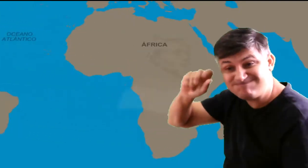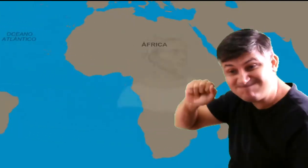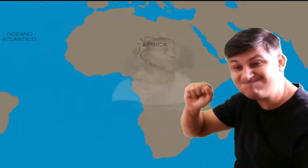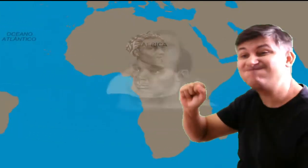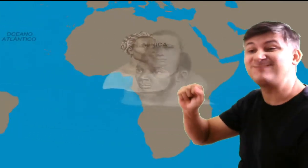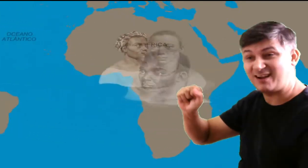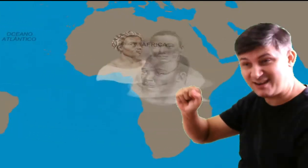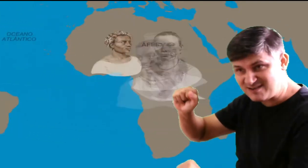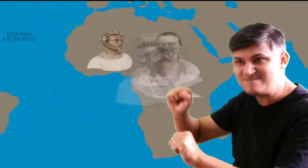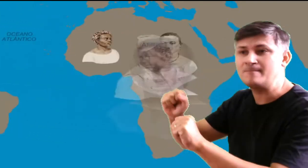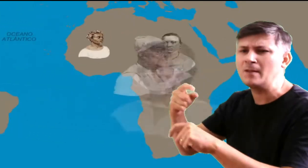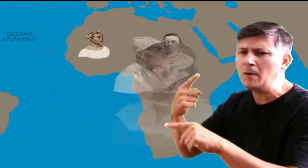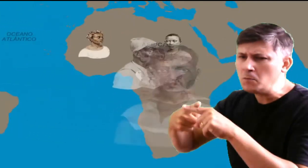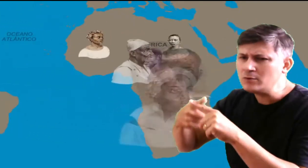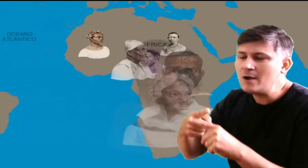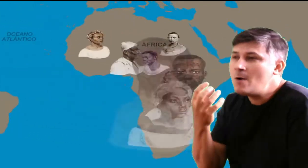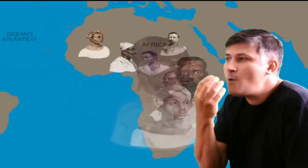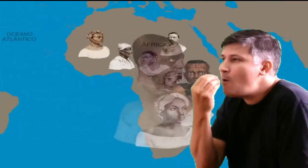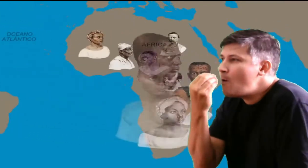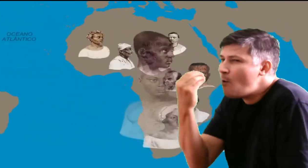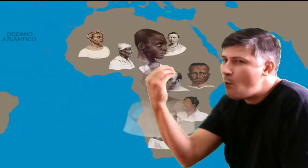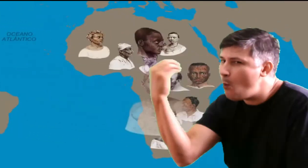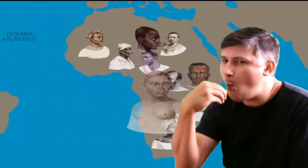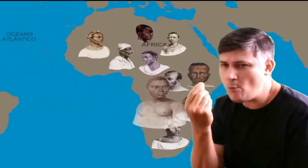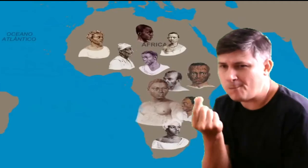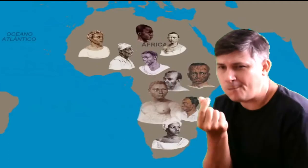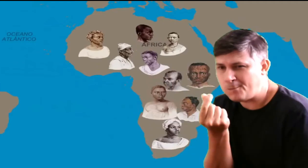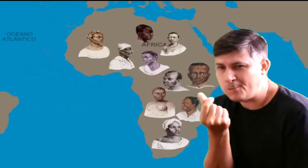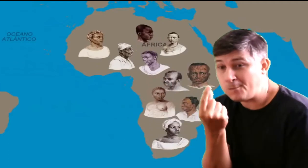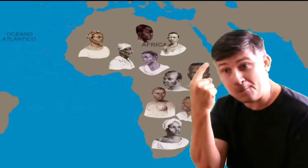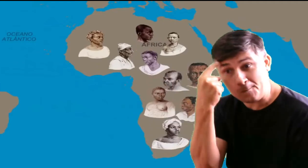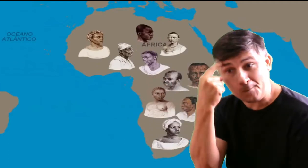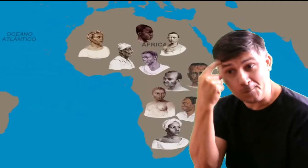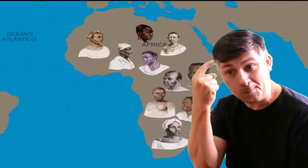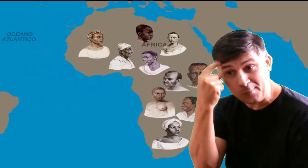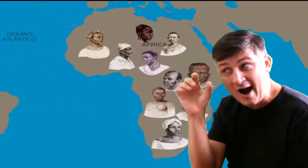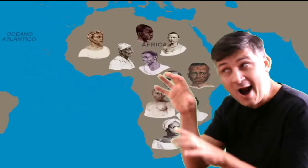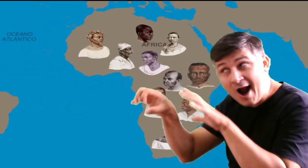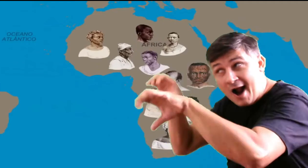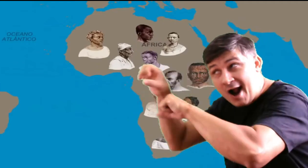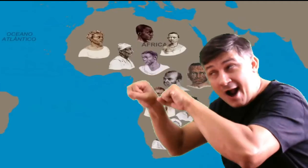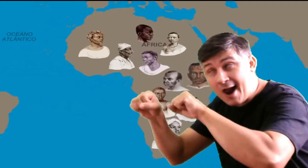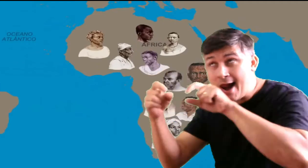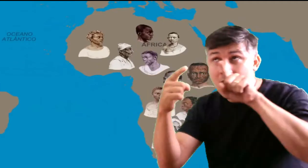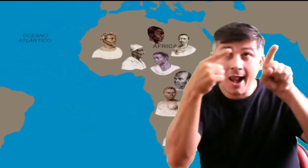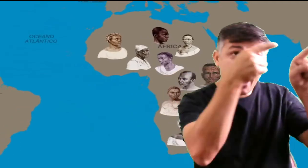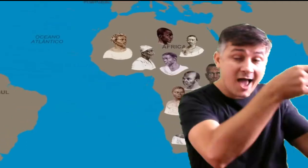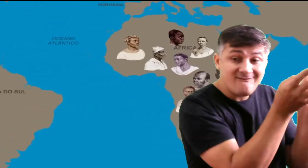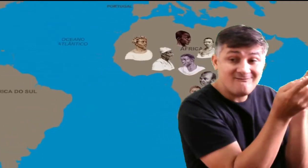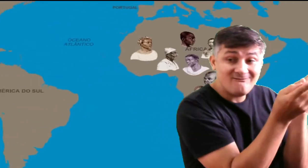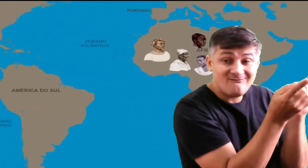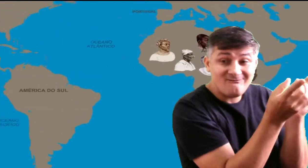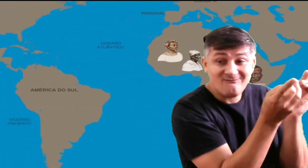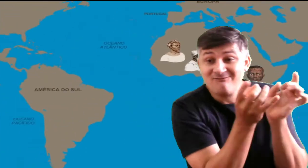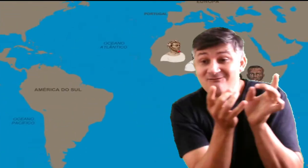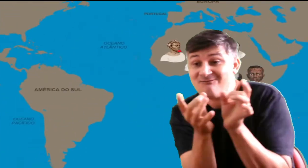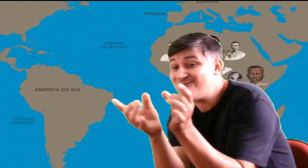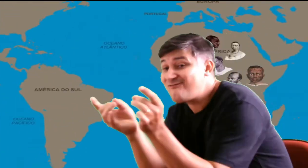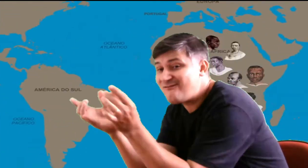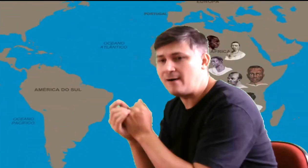provavelmente foi o lucro que o tráfico de escravos gerava para os comerciantes europeus. Com esse comércio, a escravidão